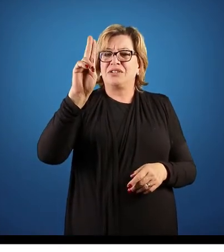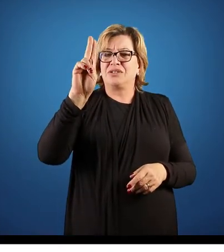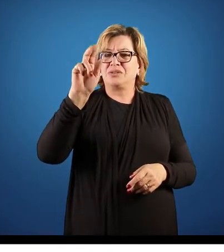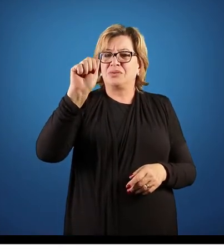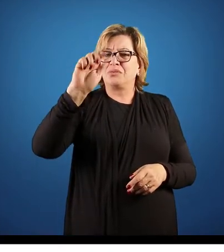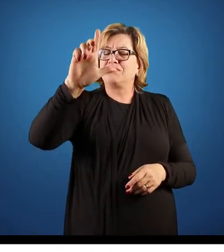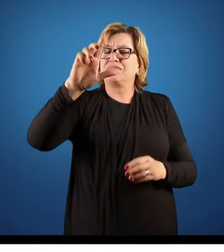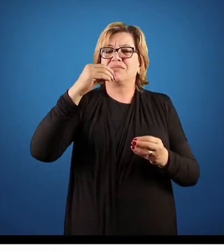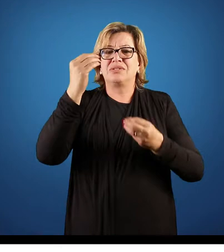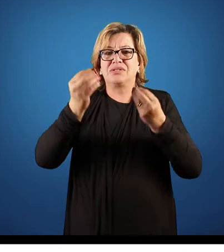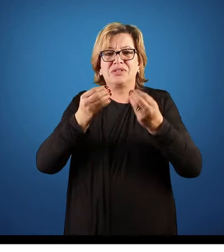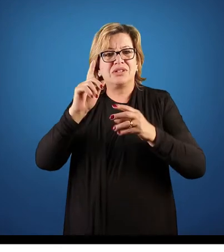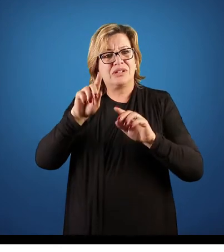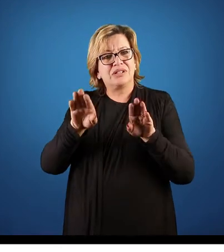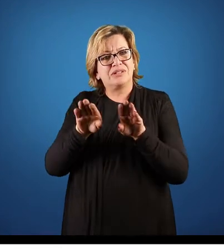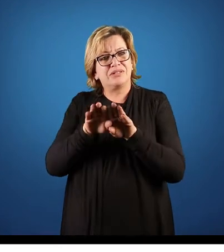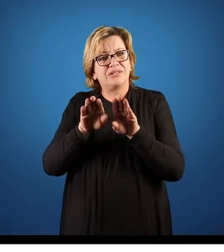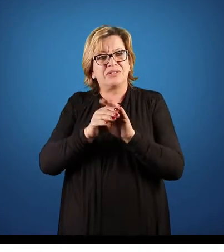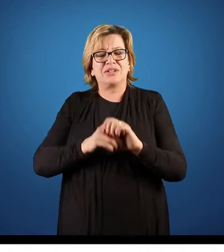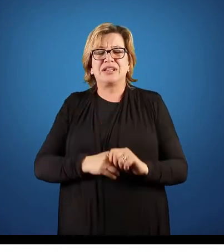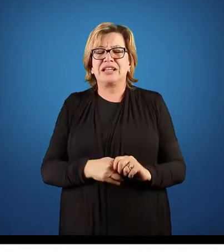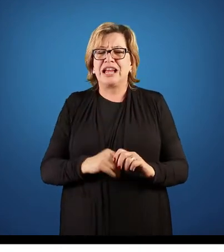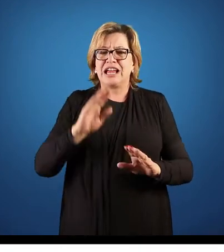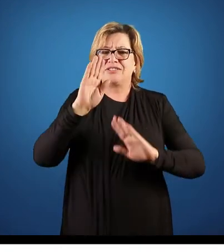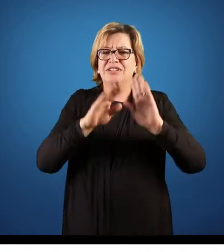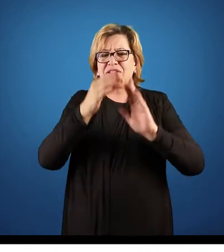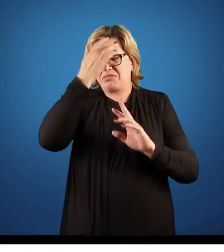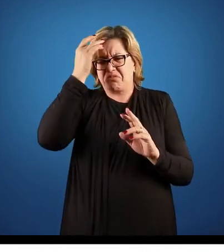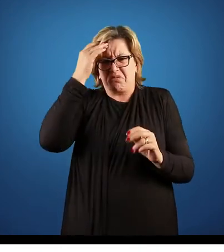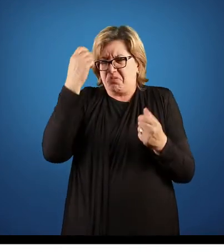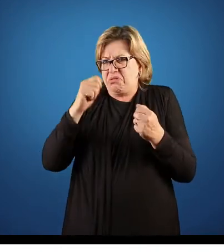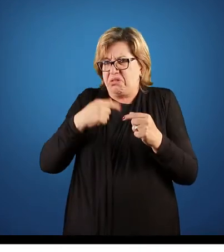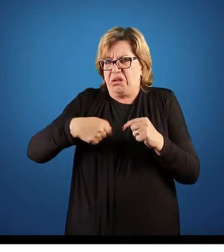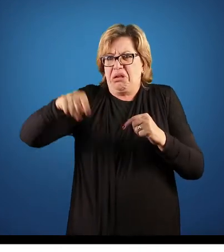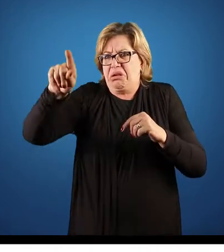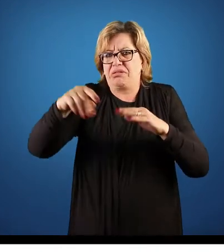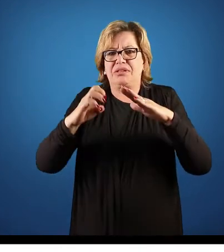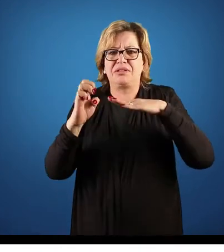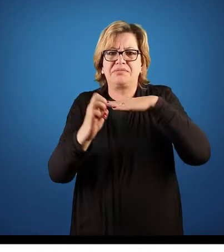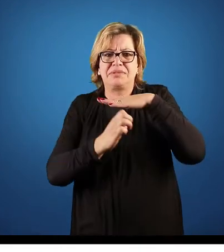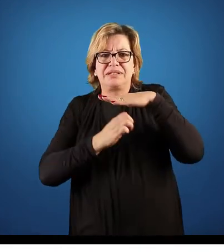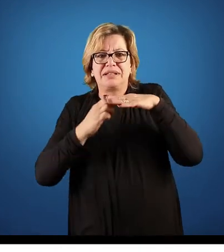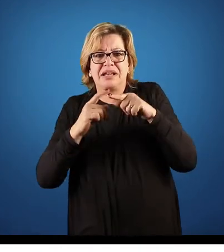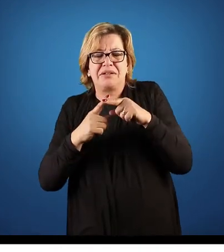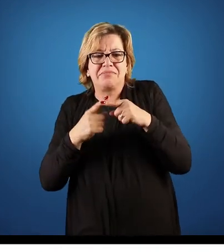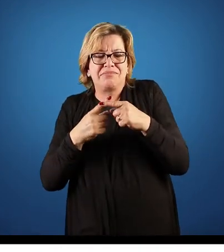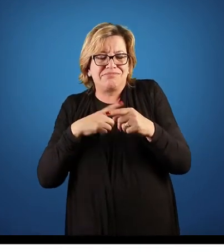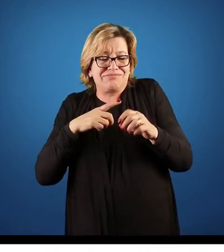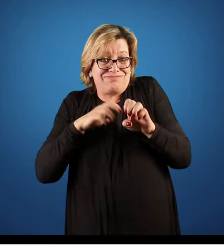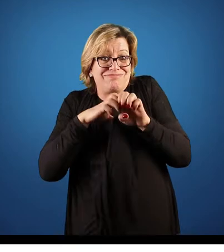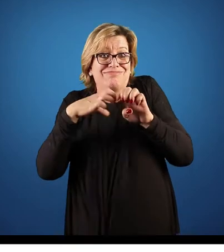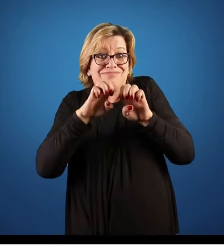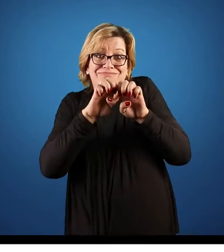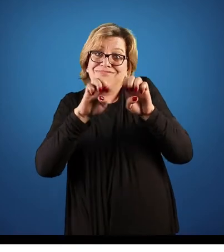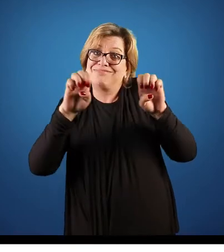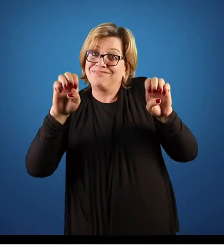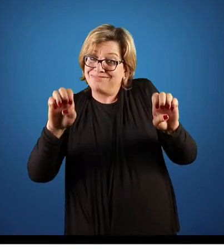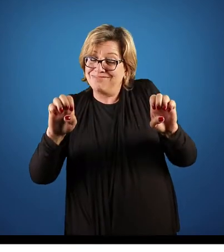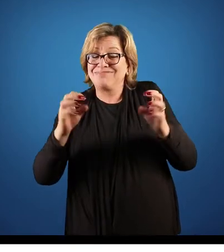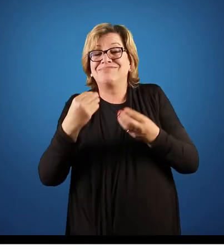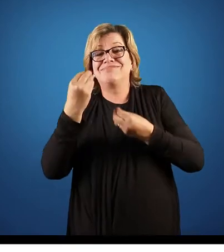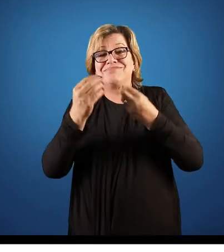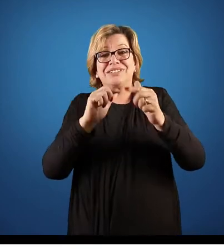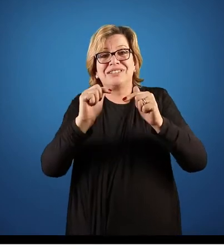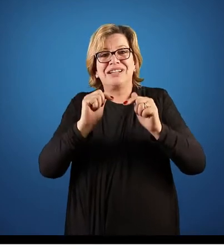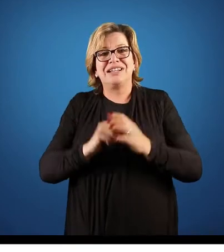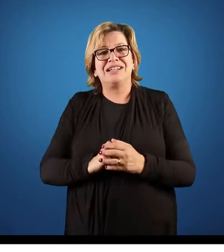que é chamadas nem que você fala assim olha a pessoa não precisa trabalhar na empresa mas é o tempo essa estrutura então a questão das